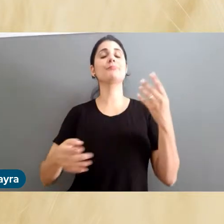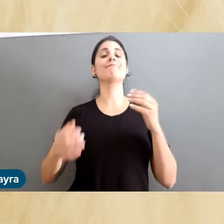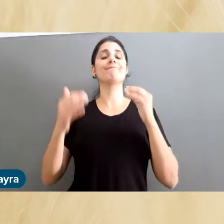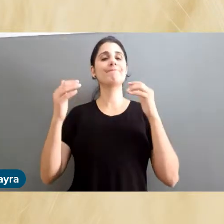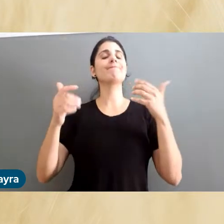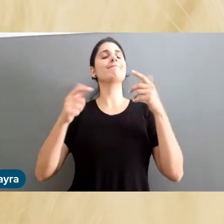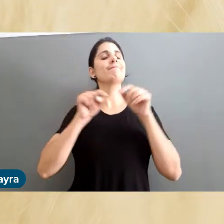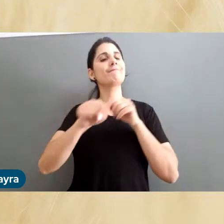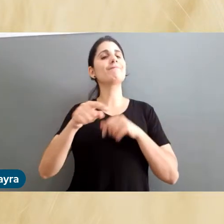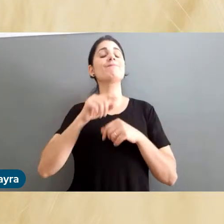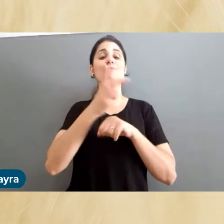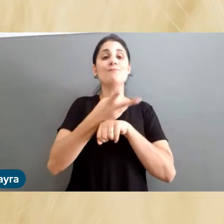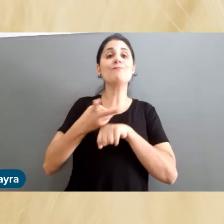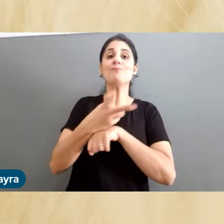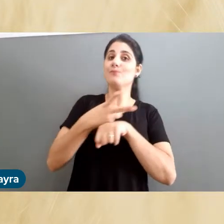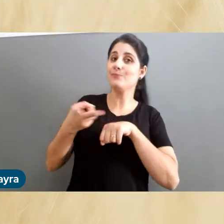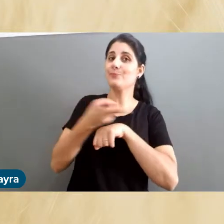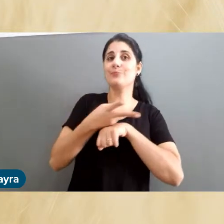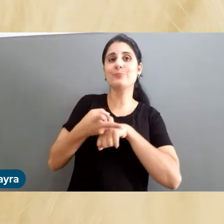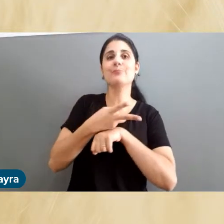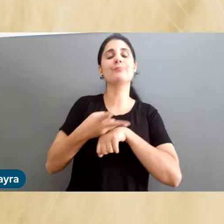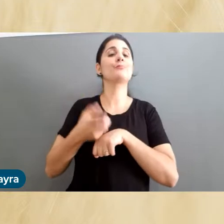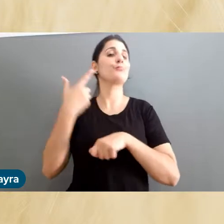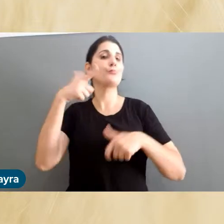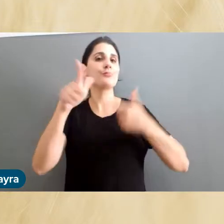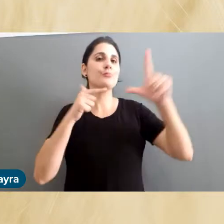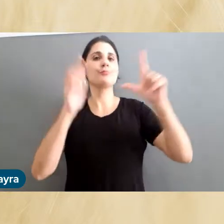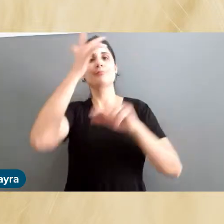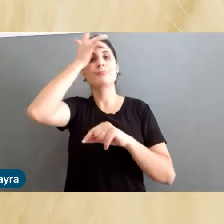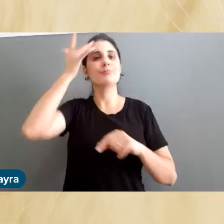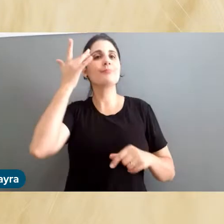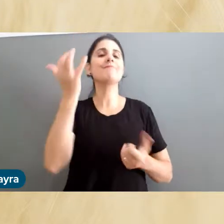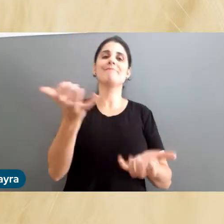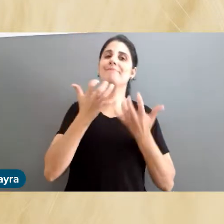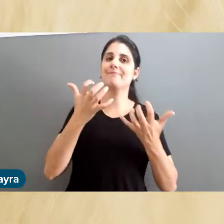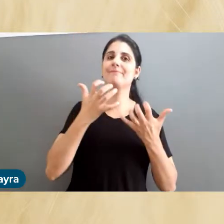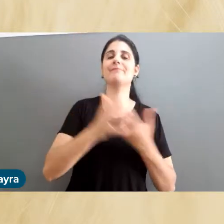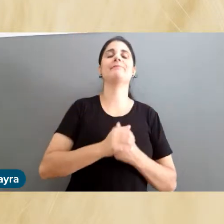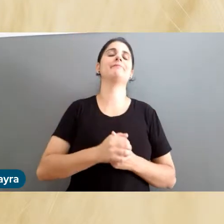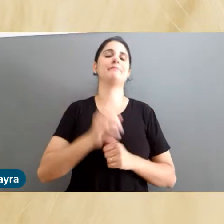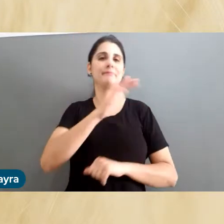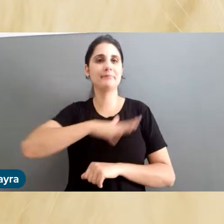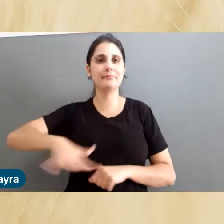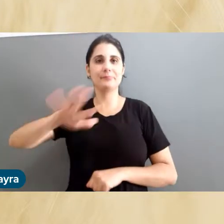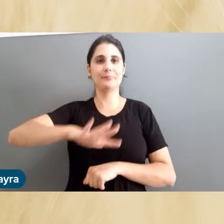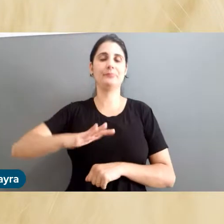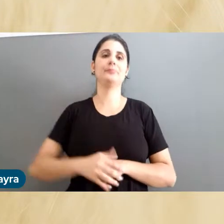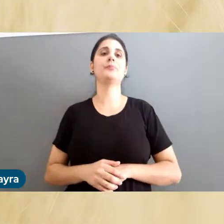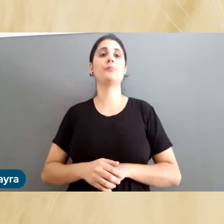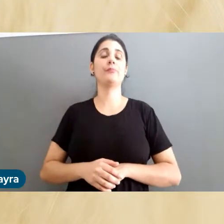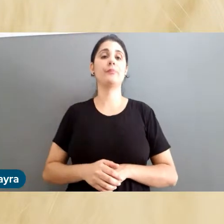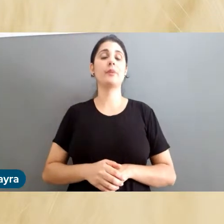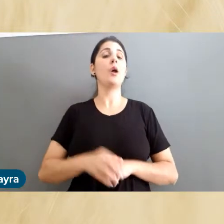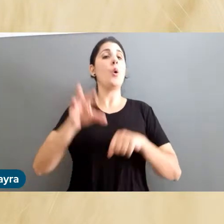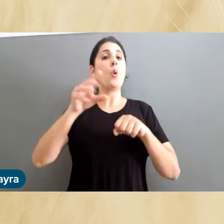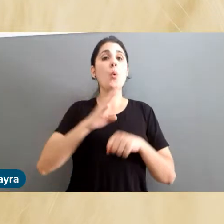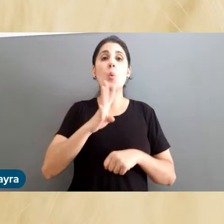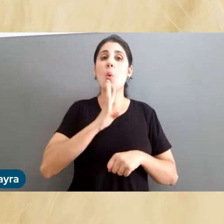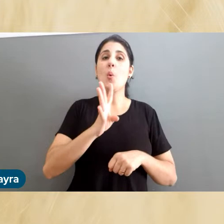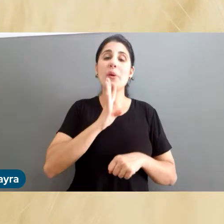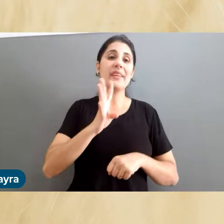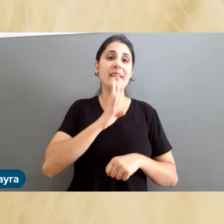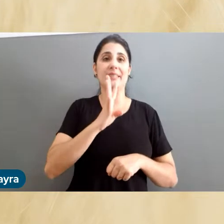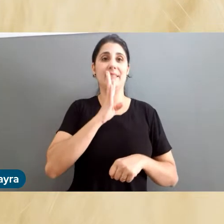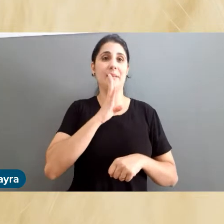você está buscando aquilo e que outras pessoas podem se beneficiar daquele conteúdo. São conhecimentos que quem é da